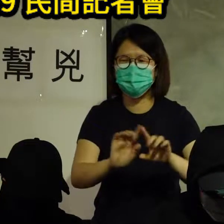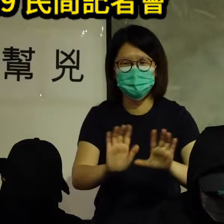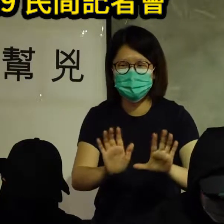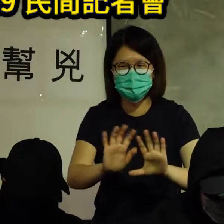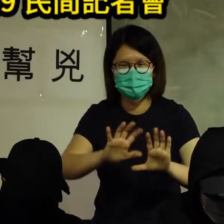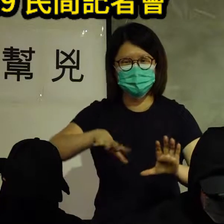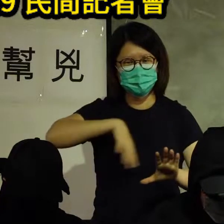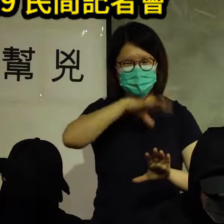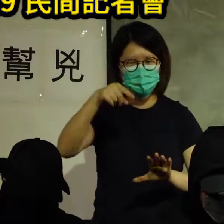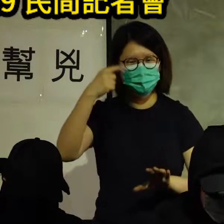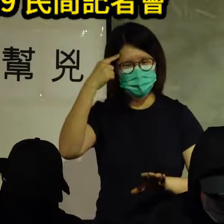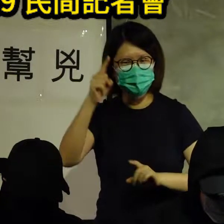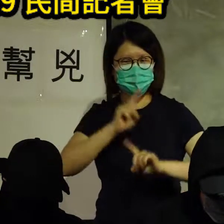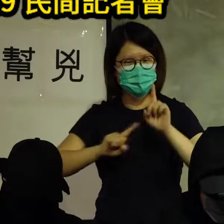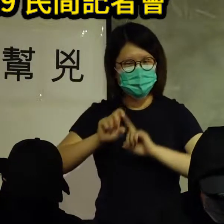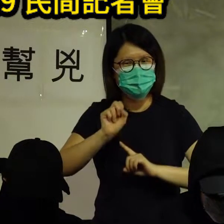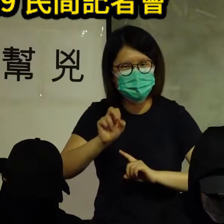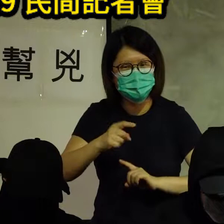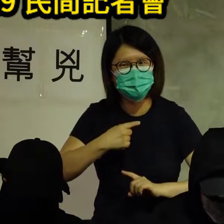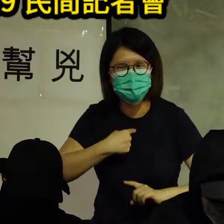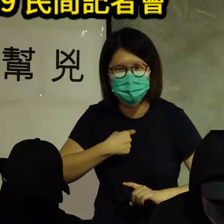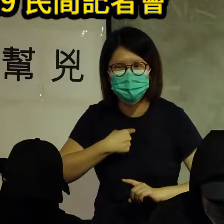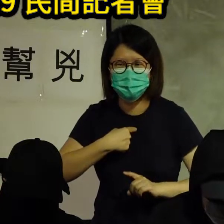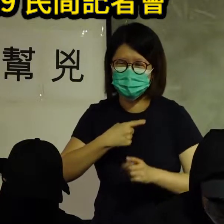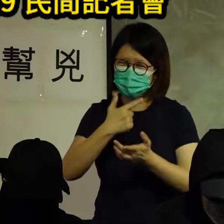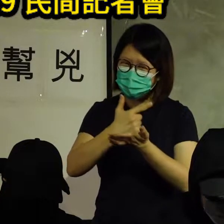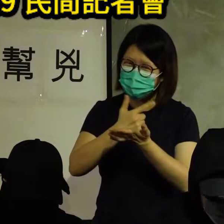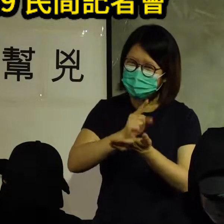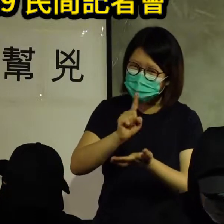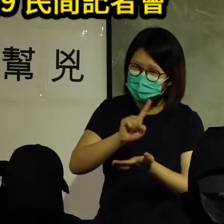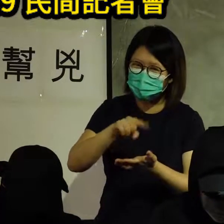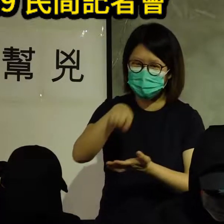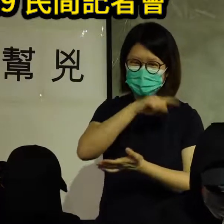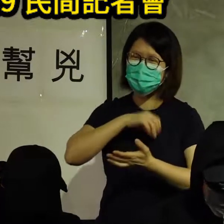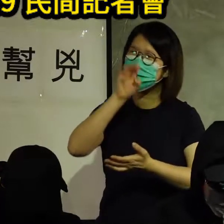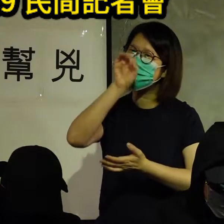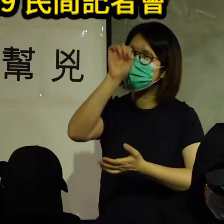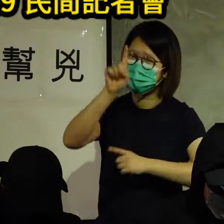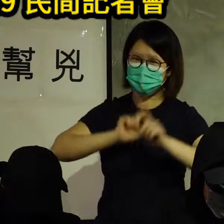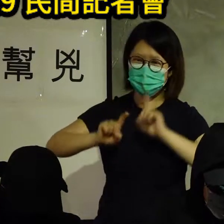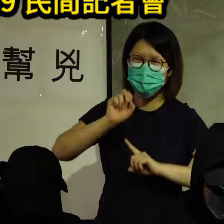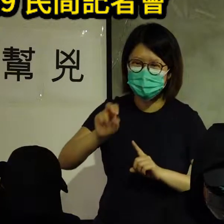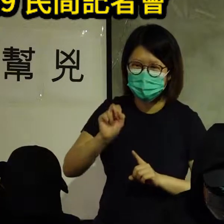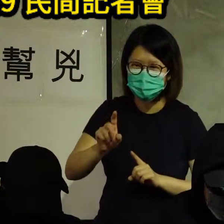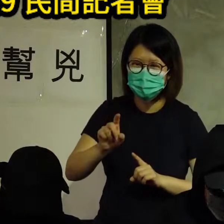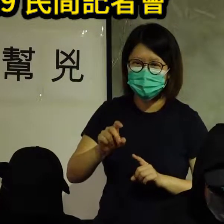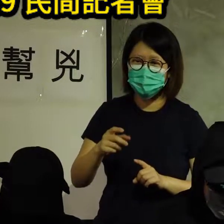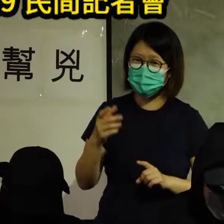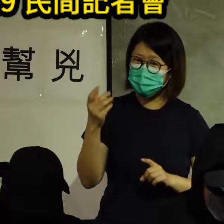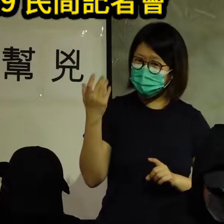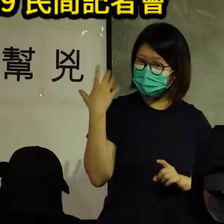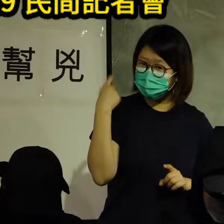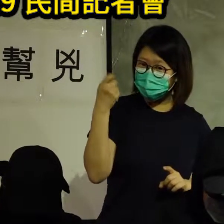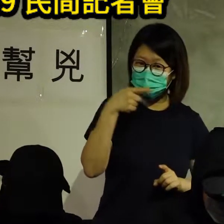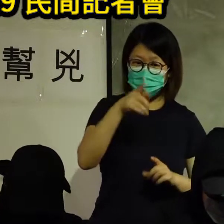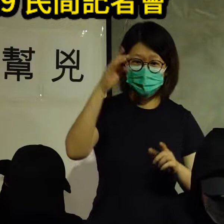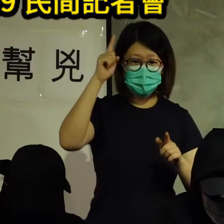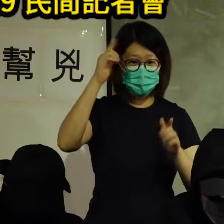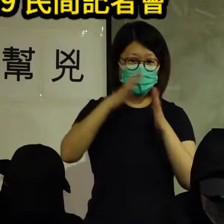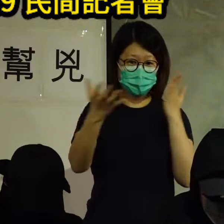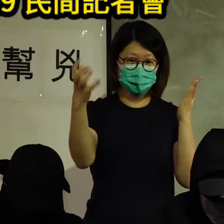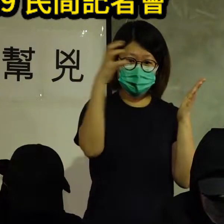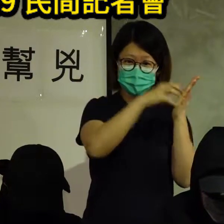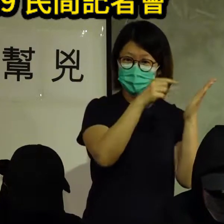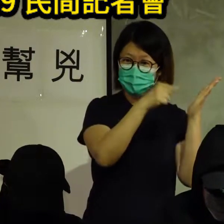袁國勇教授昨天早上在明報上敢於批評在同一晚就在深